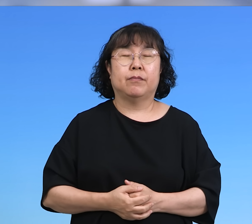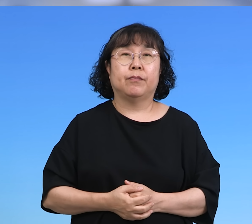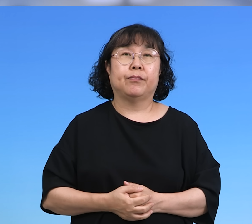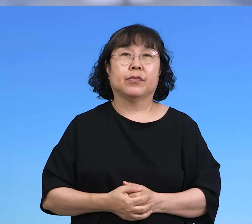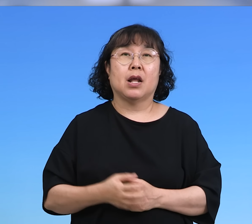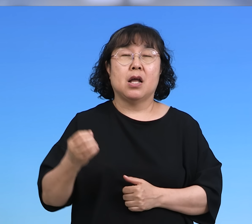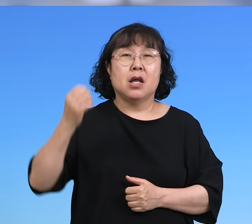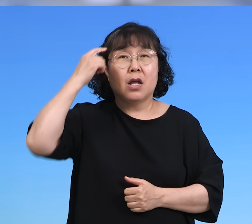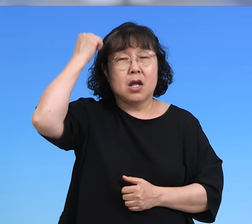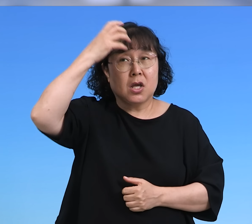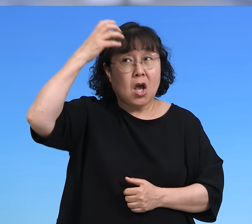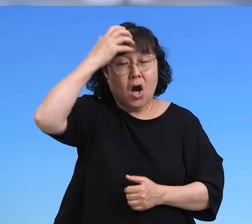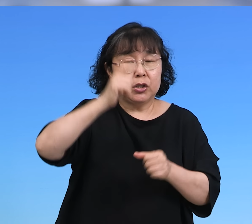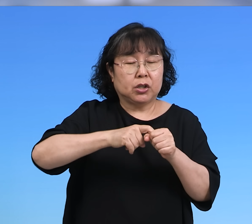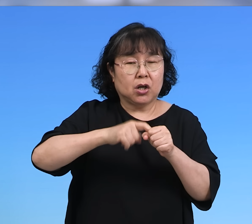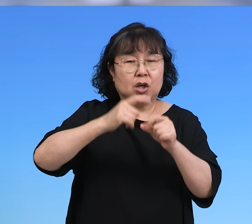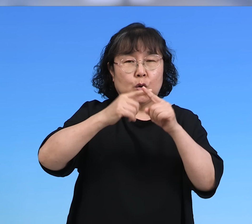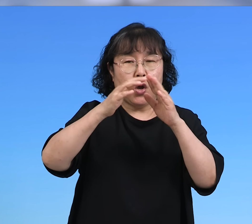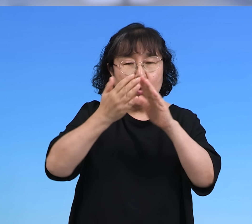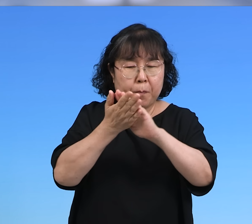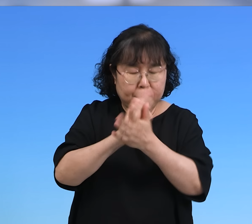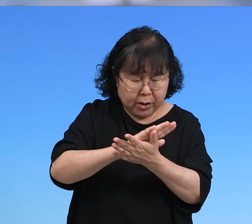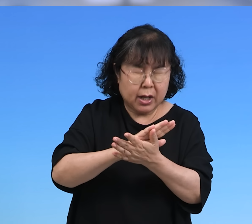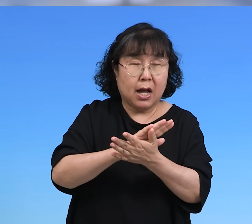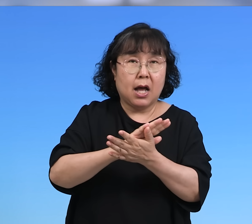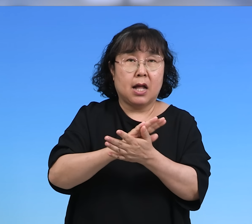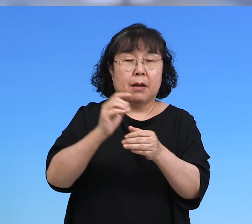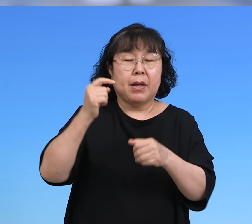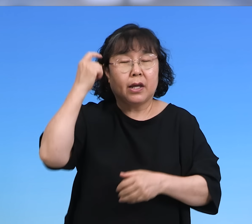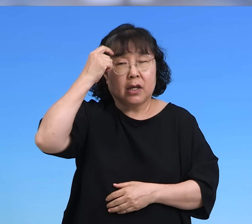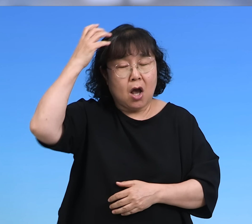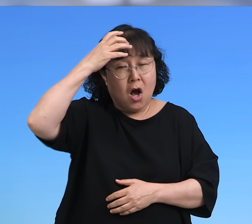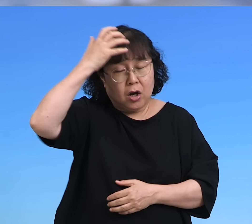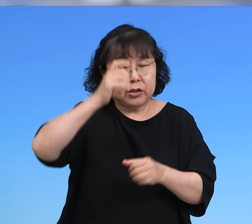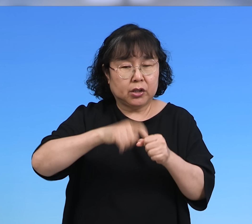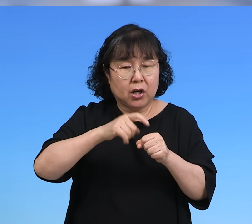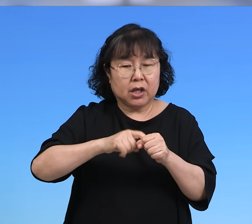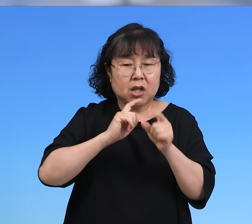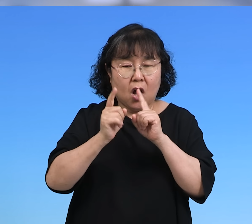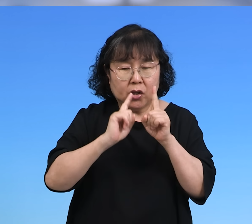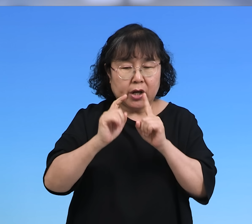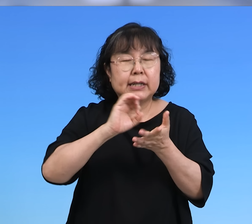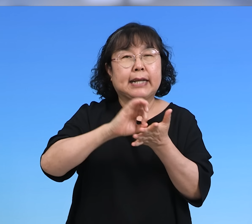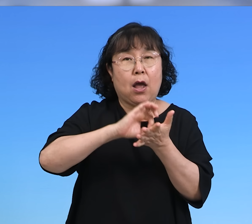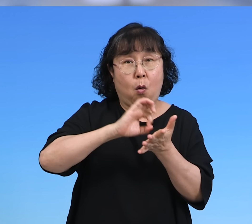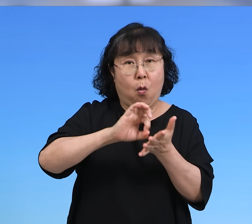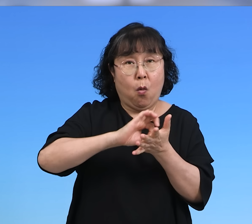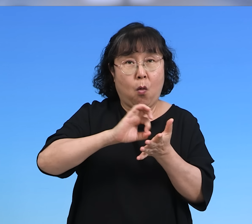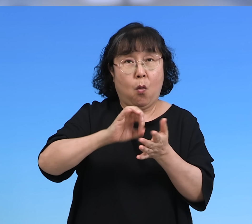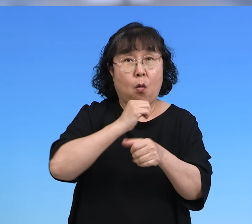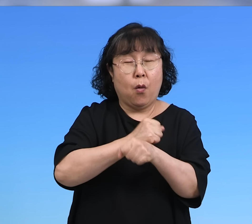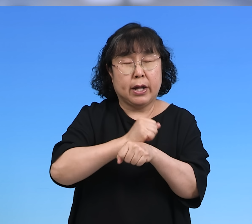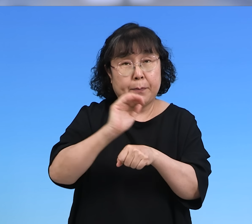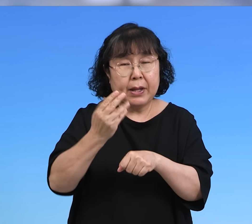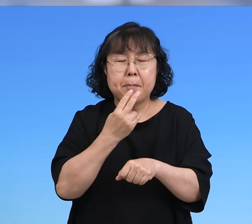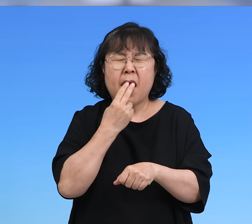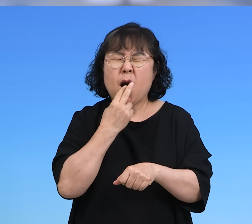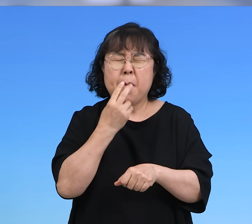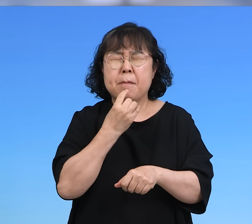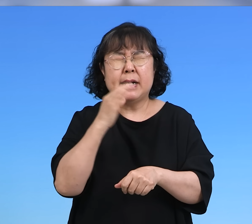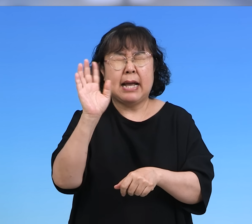된다는 거죠. 영적인 교회가 돼야 된다는 거죠. 영적인 언어를 사용해야 된다는 거죠. 영적인 언어가 뭐 막 방언으로